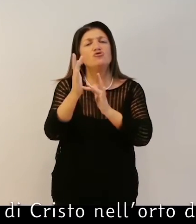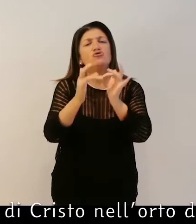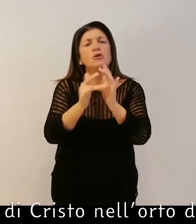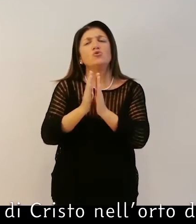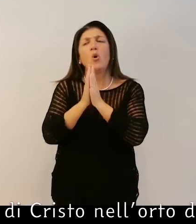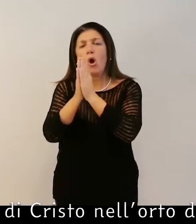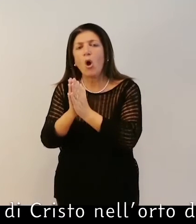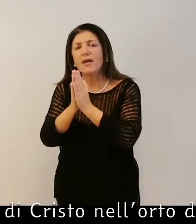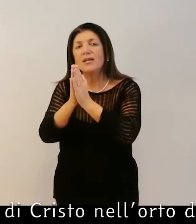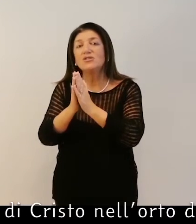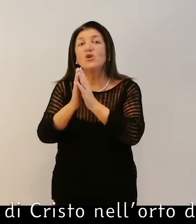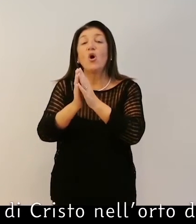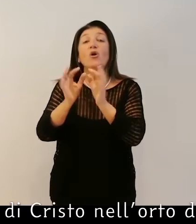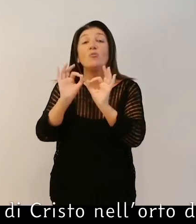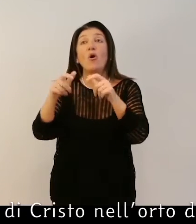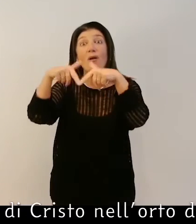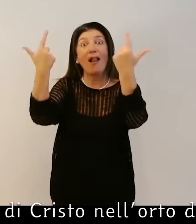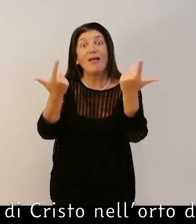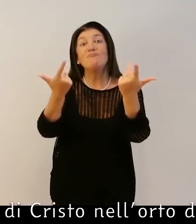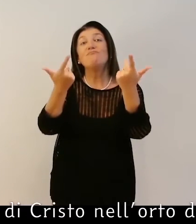a destra.